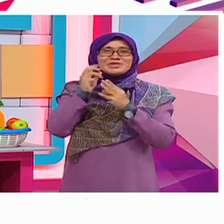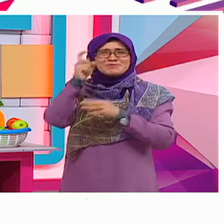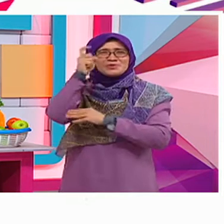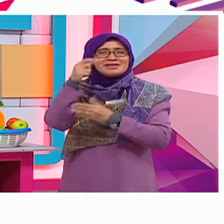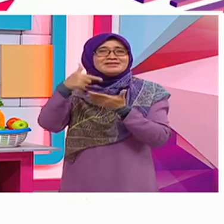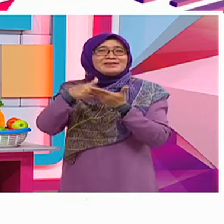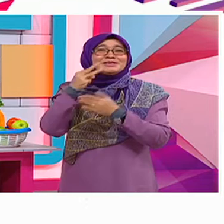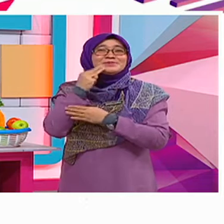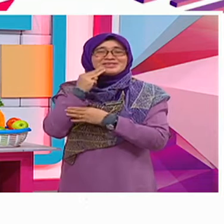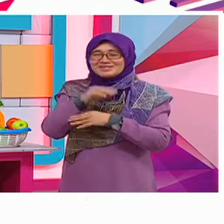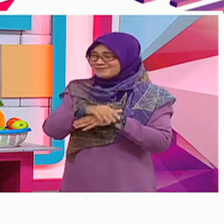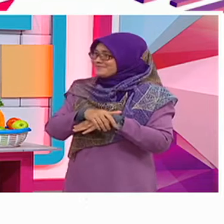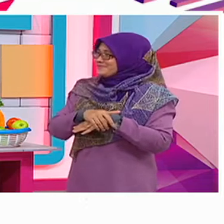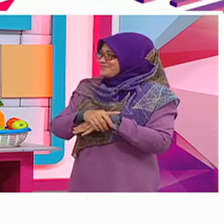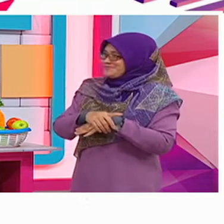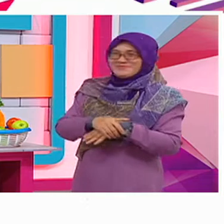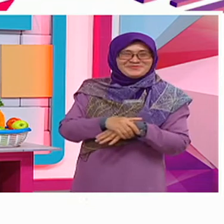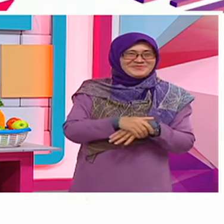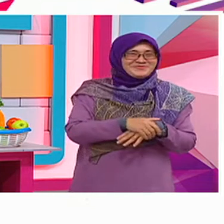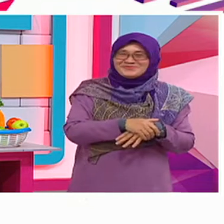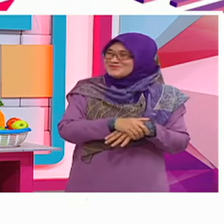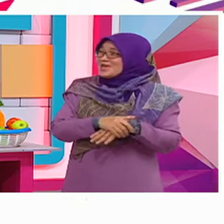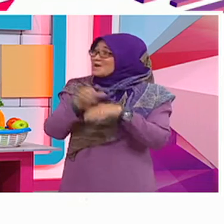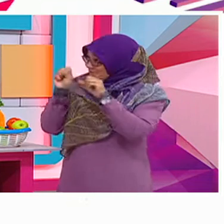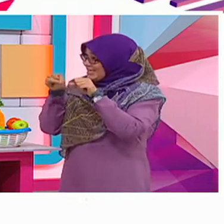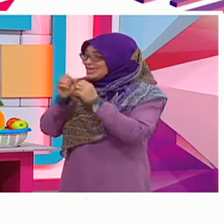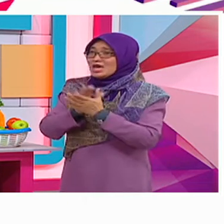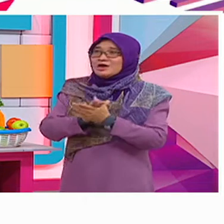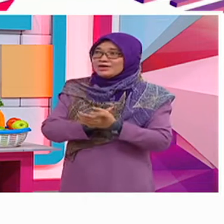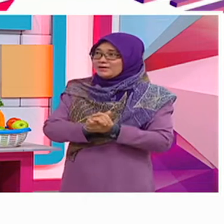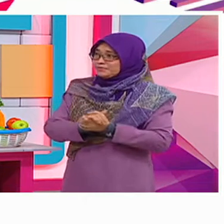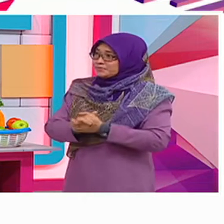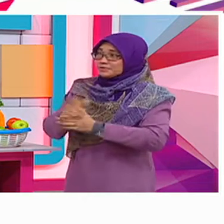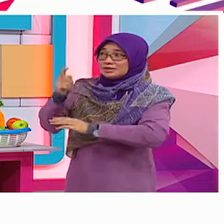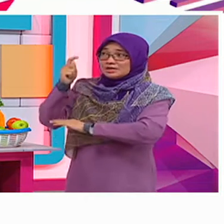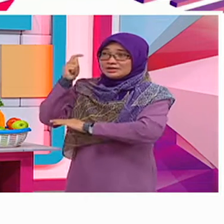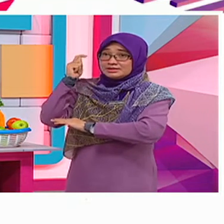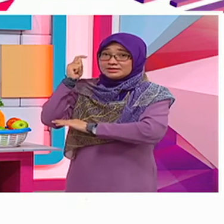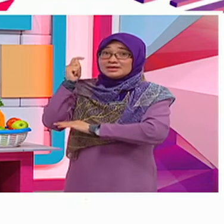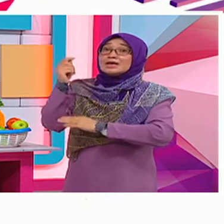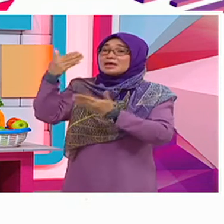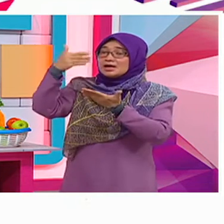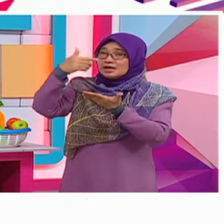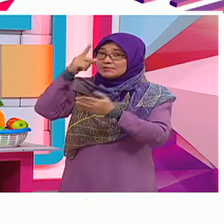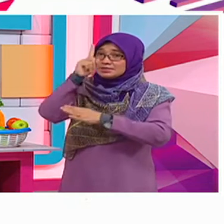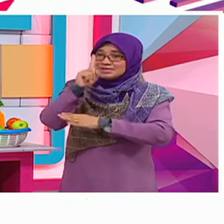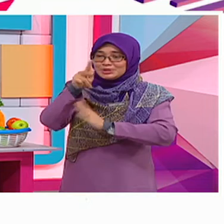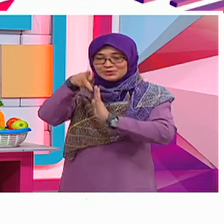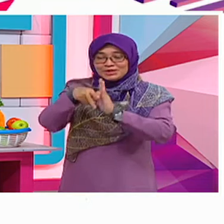Fatimah tanya lagi Mira Wah ada salah lagi sini kayaknya goreng boneka tadi F1